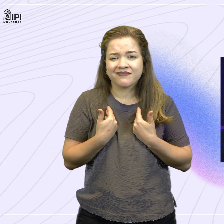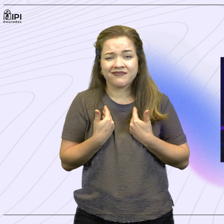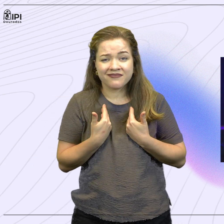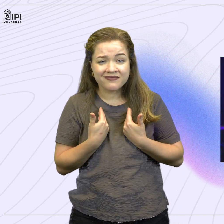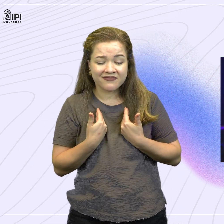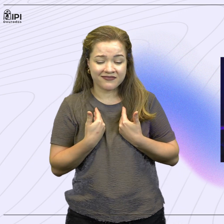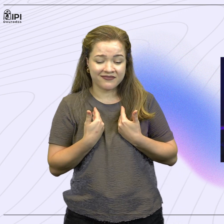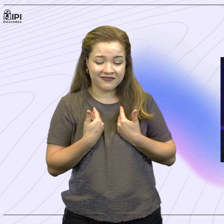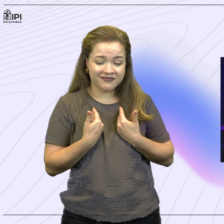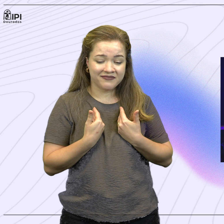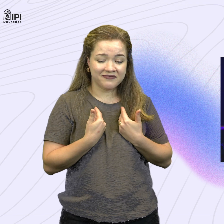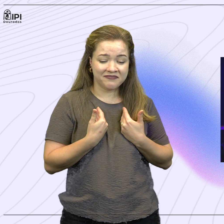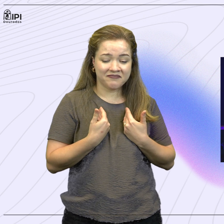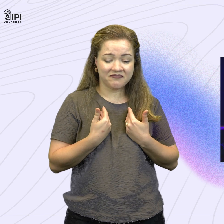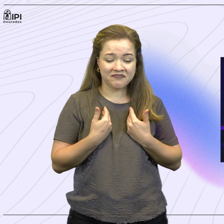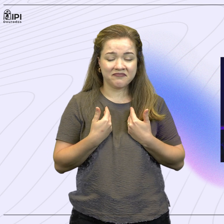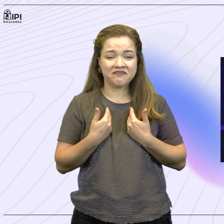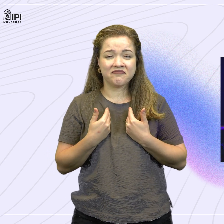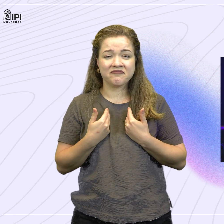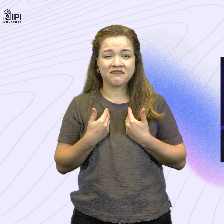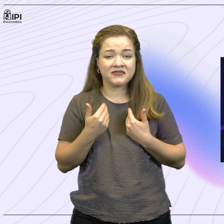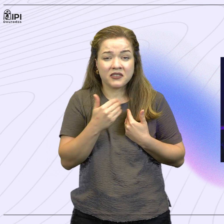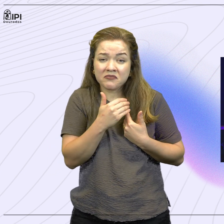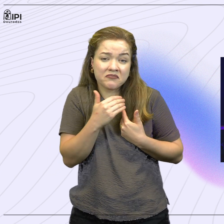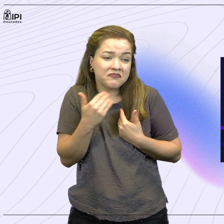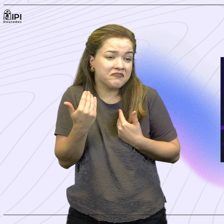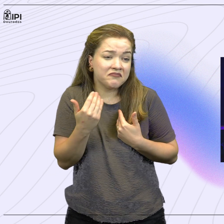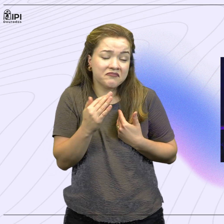Logo eu, finito e